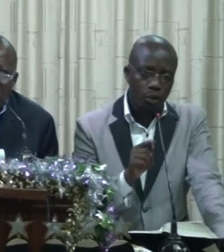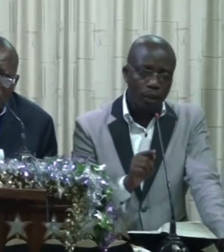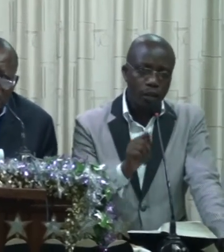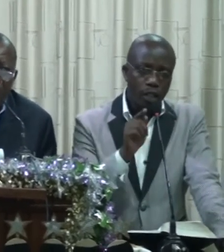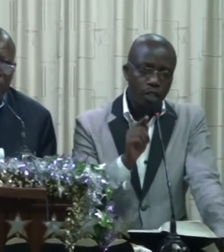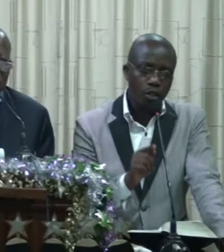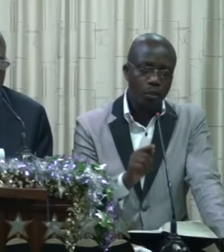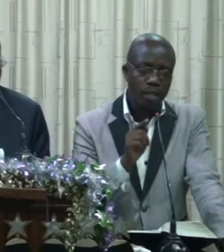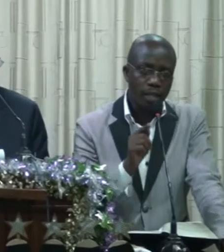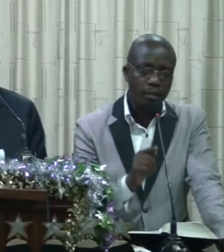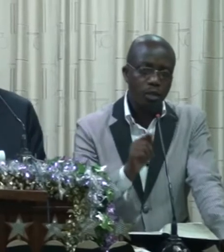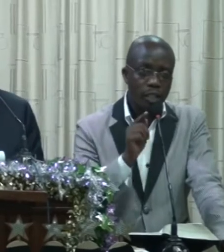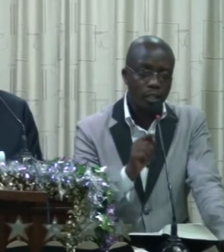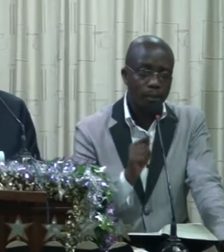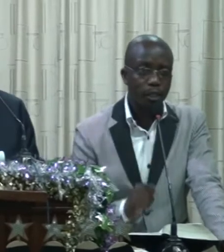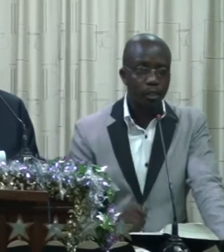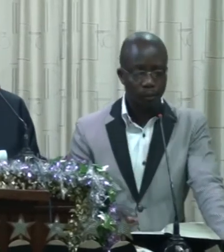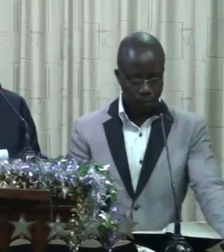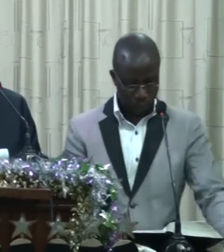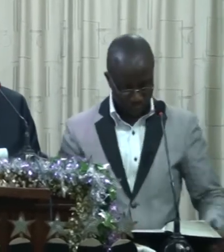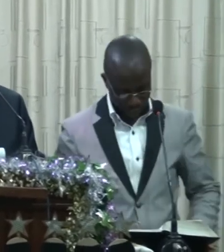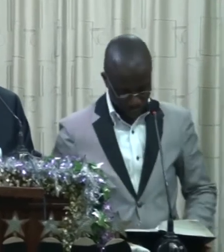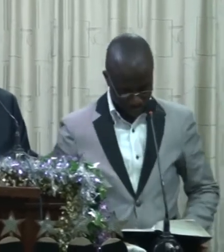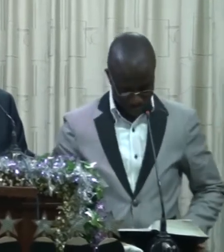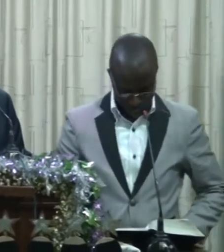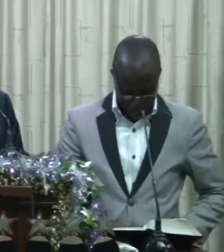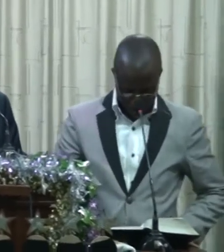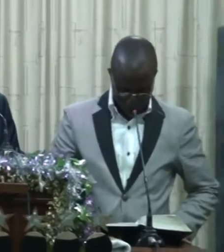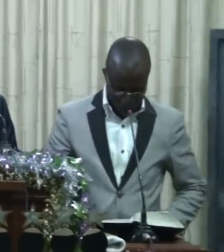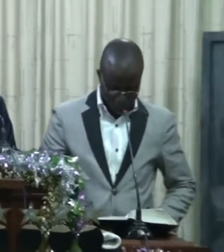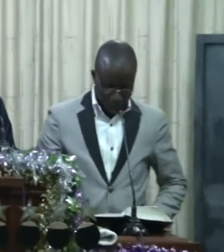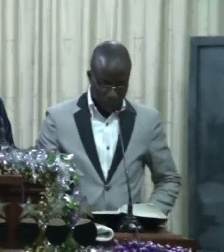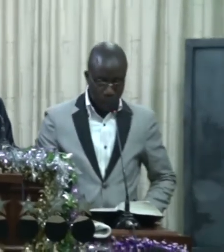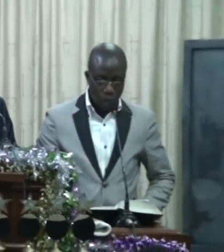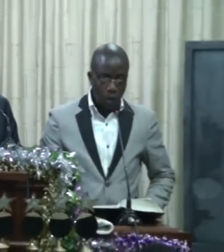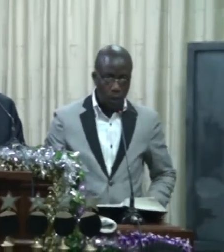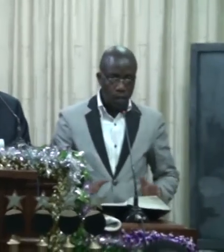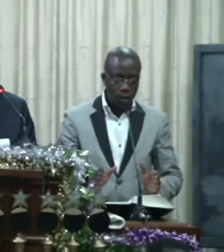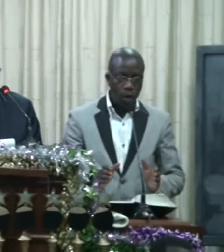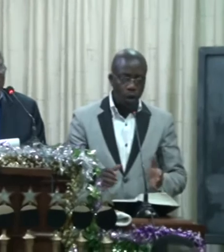Que nous parvenions au baptême du Saint-Esprit. On ne devient pas fait.